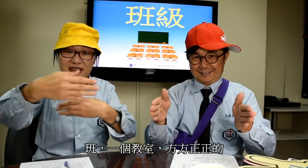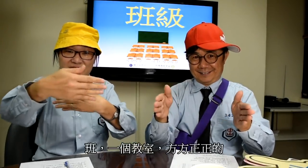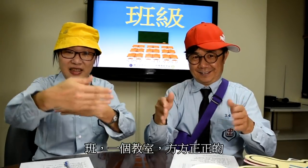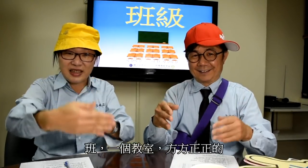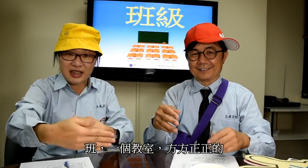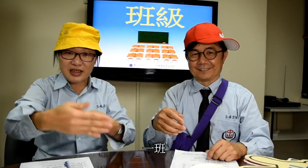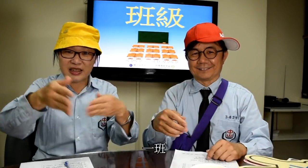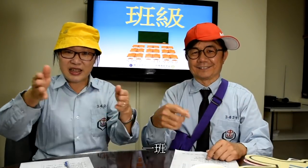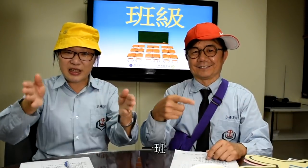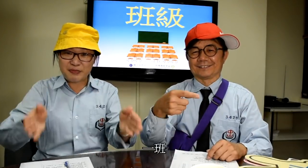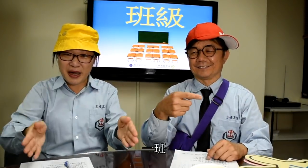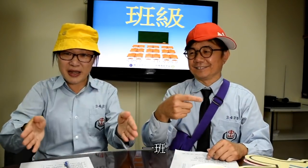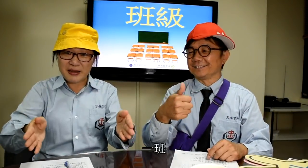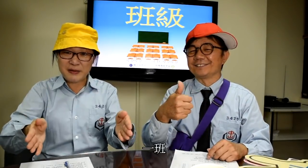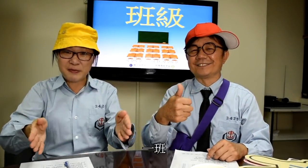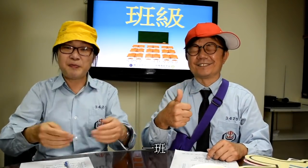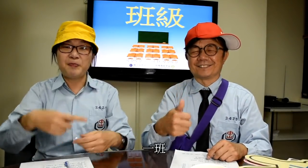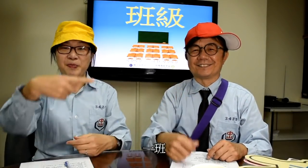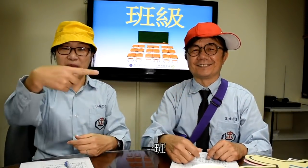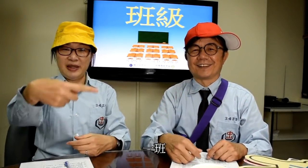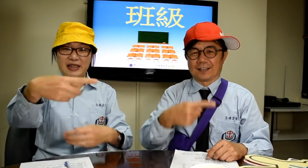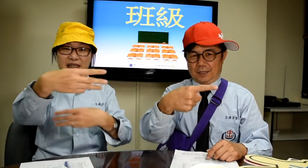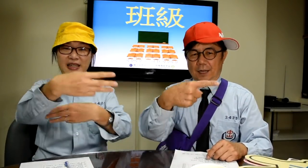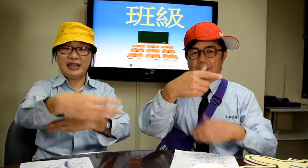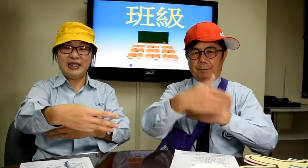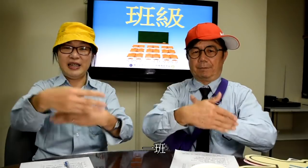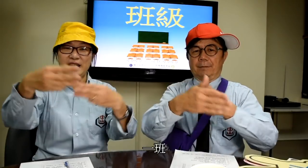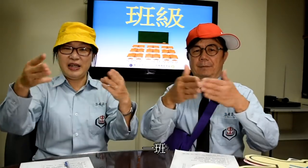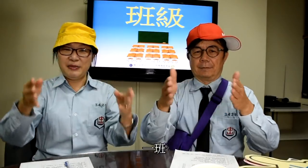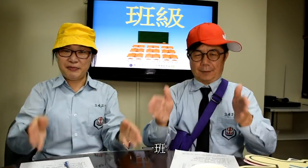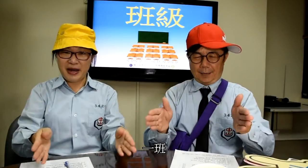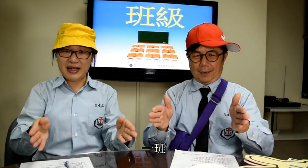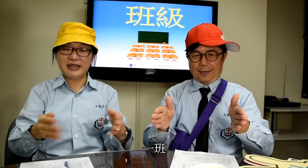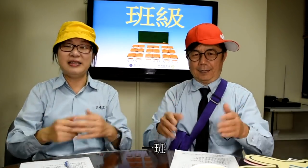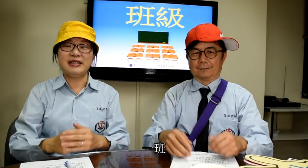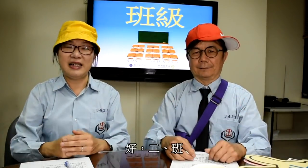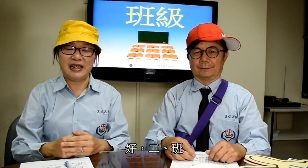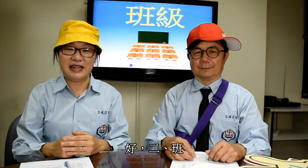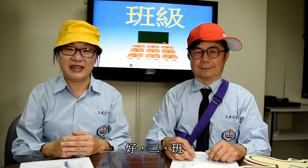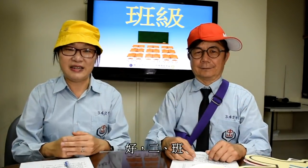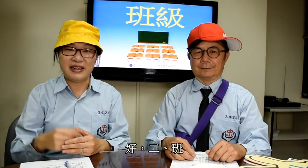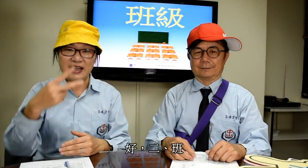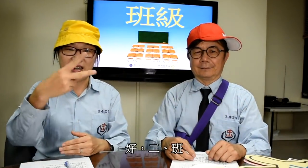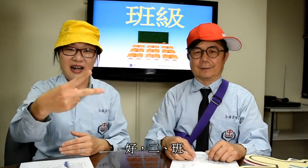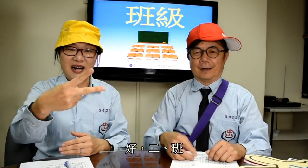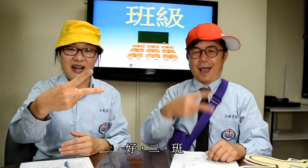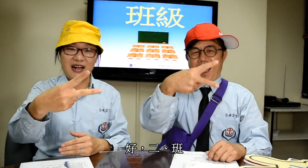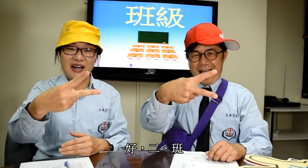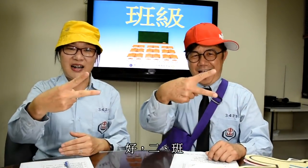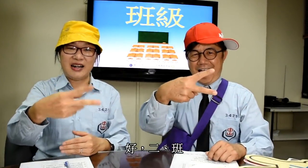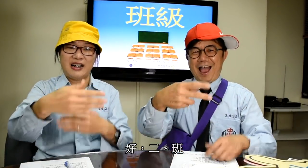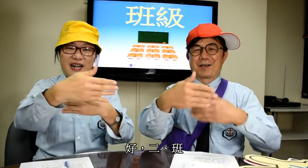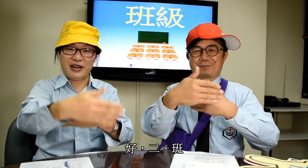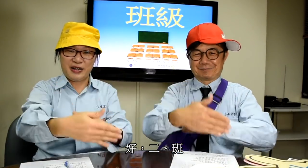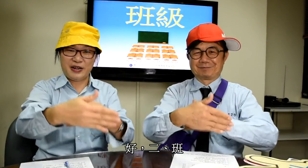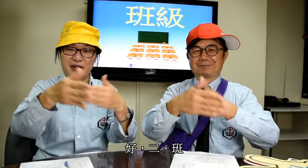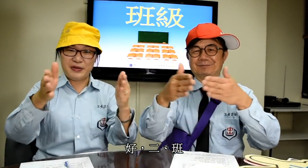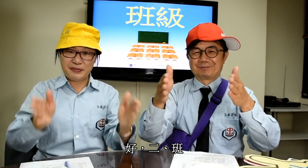的哈、哦，一班一班，好，二。